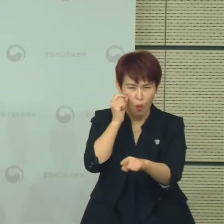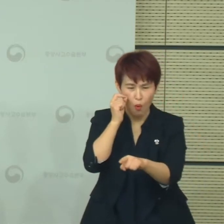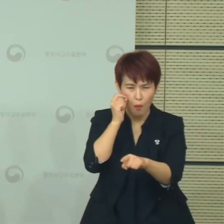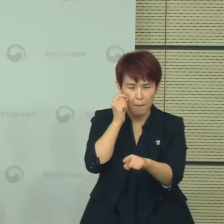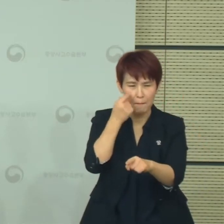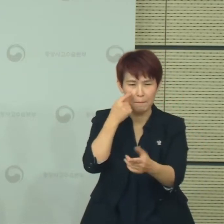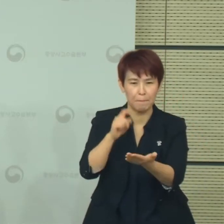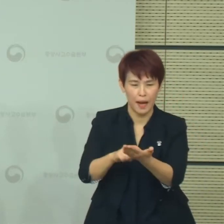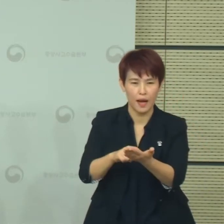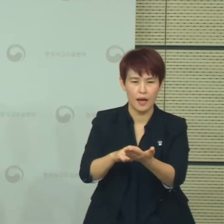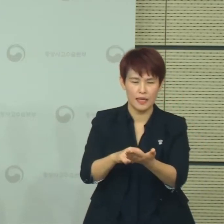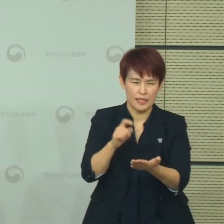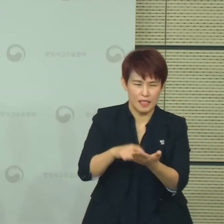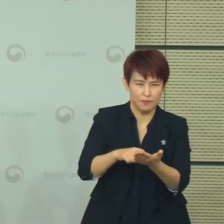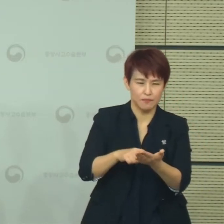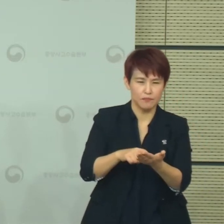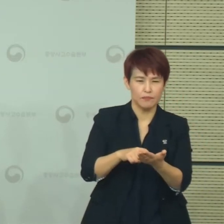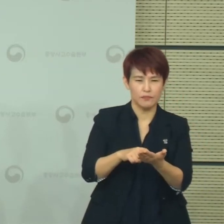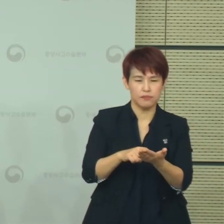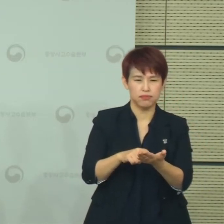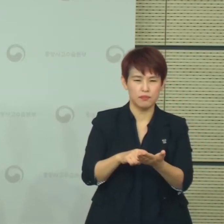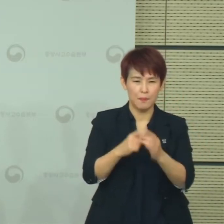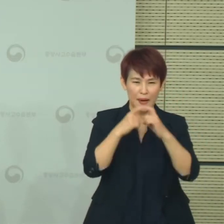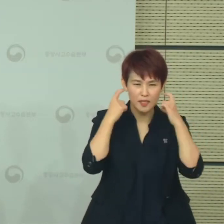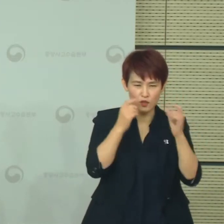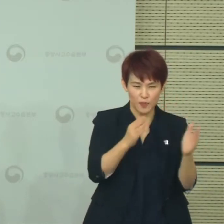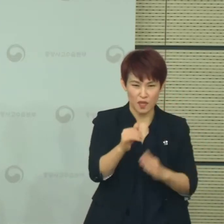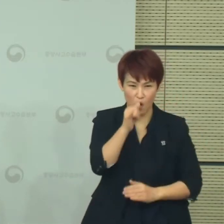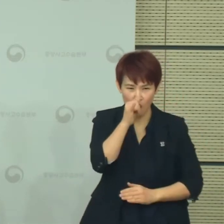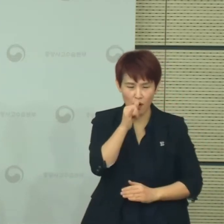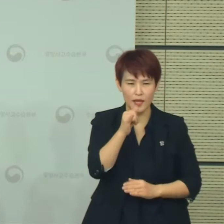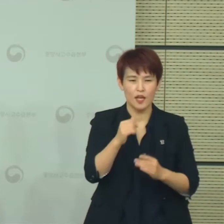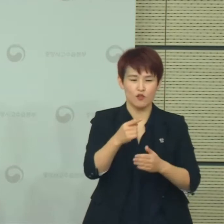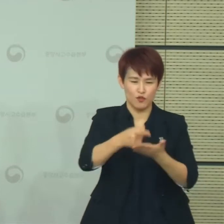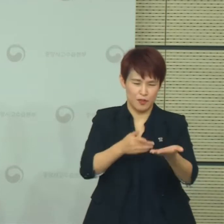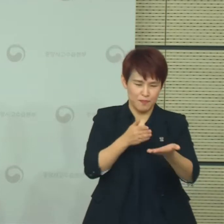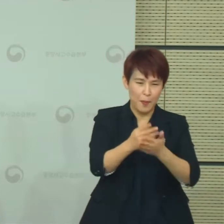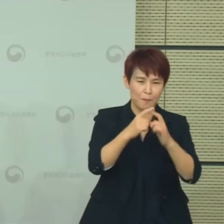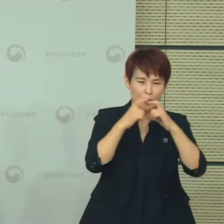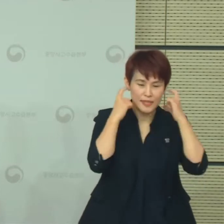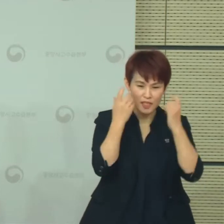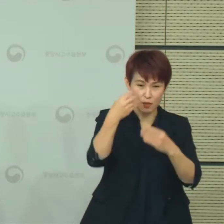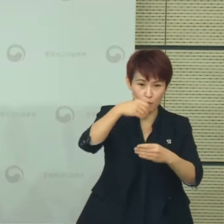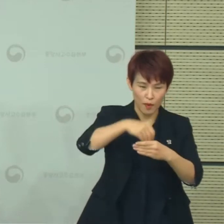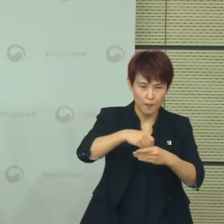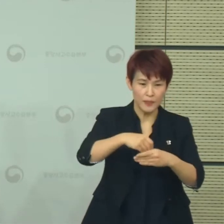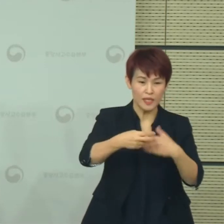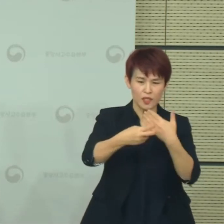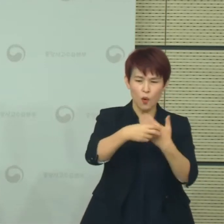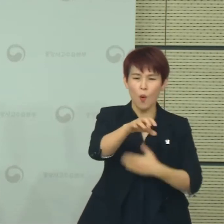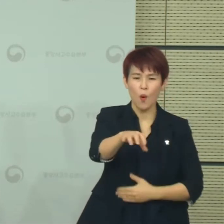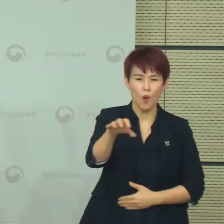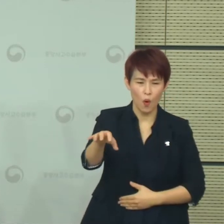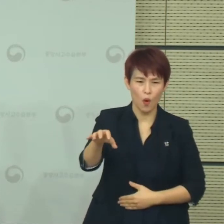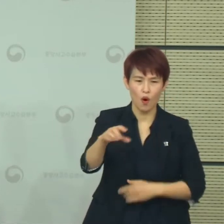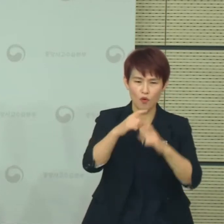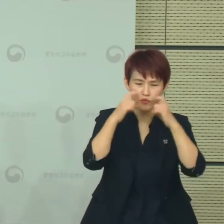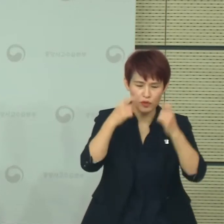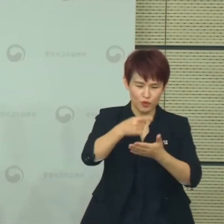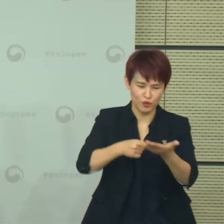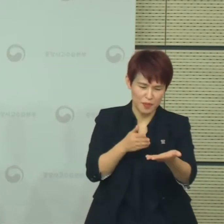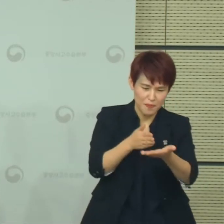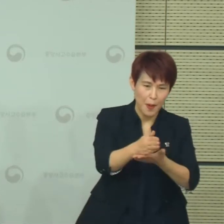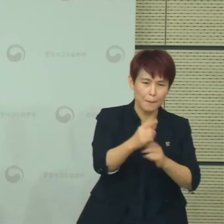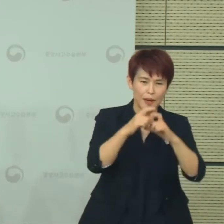나타남에 따라 긴급수급 조정조치 대상에 수술용 마스크를 포함하여 의료 현장에서 수술용